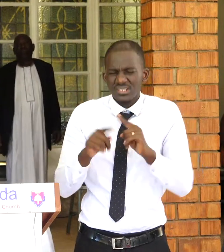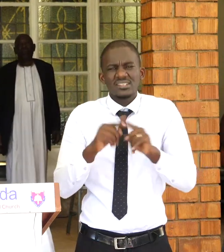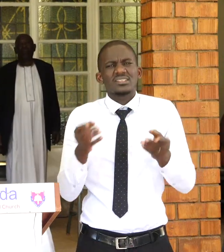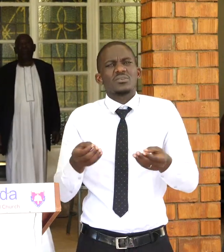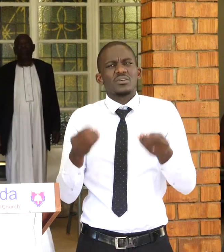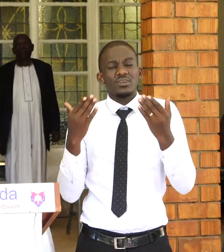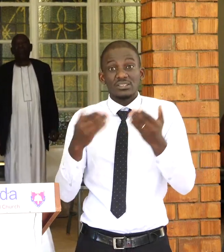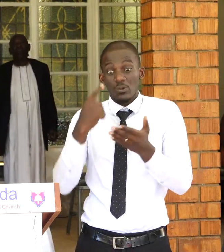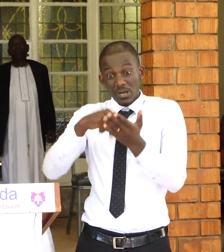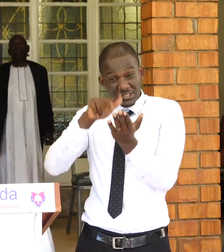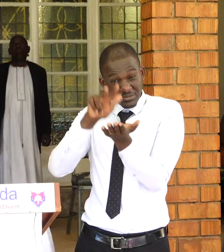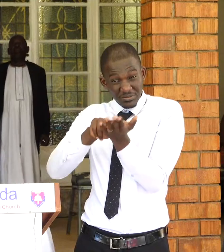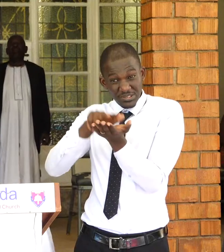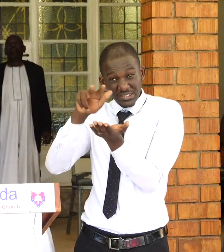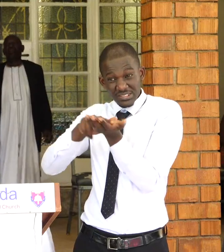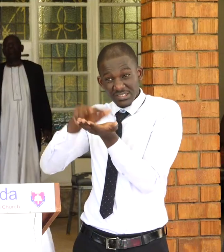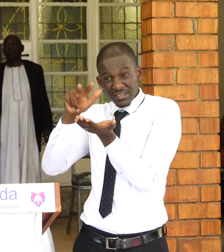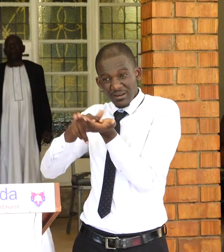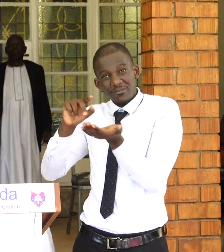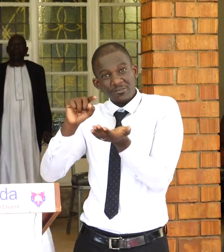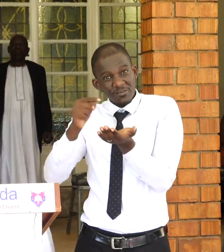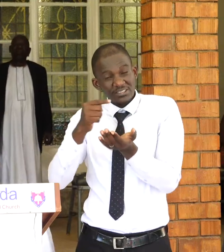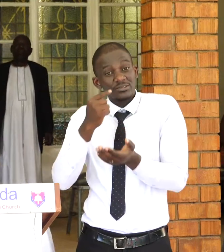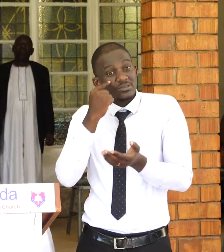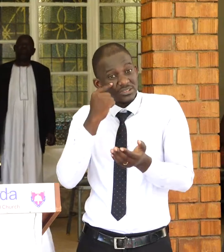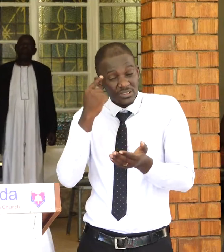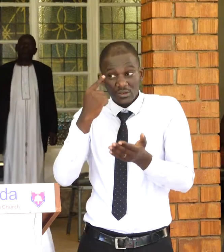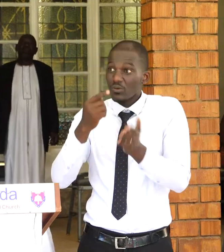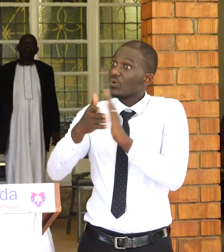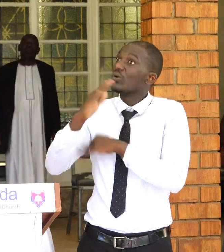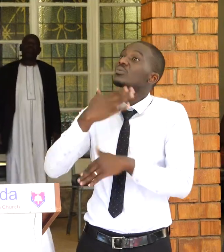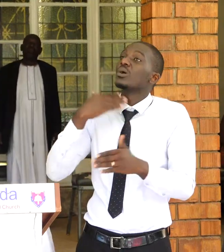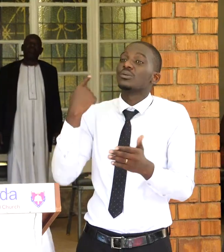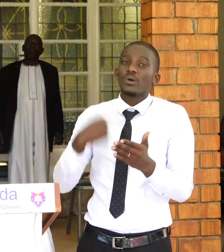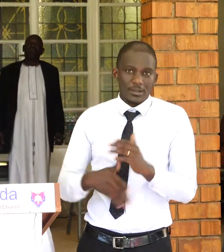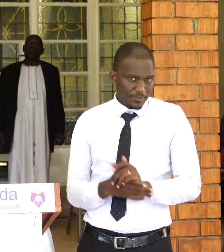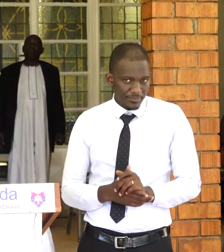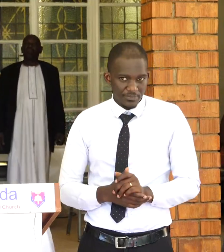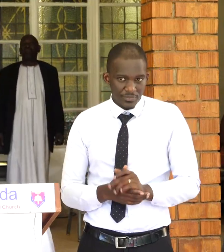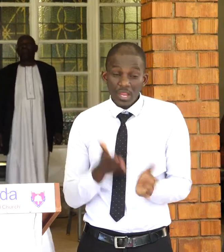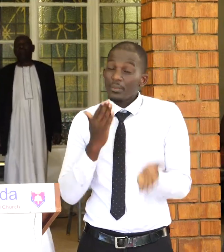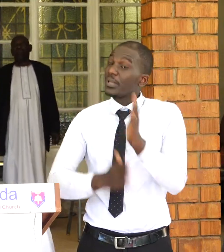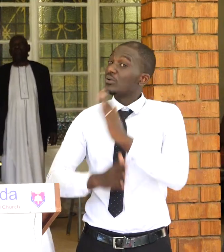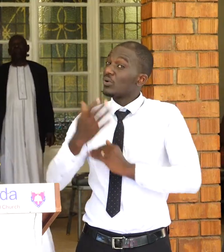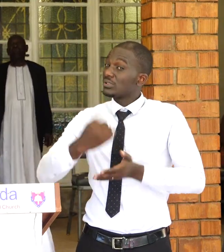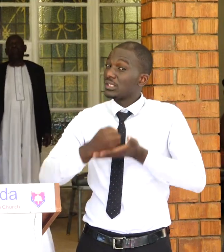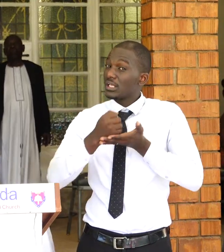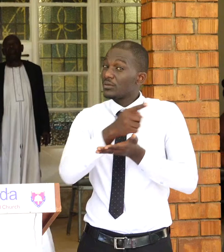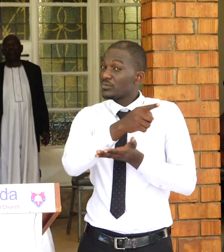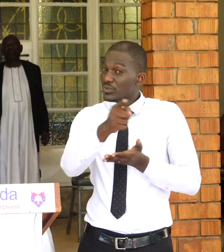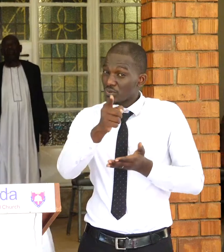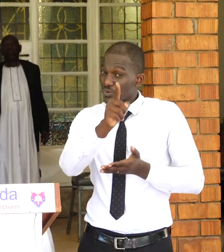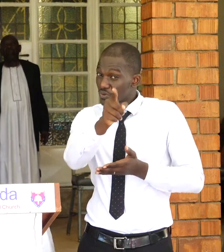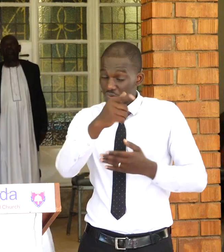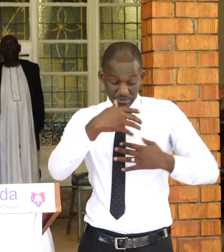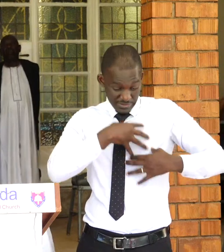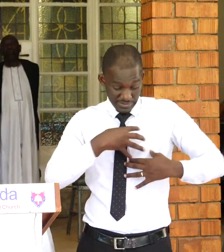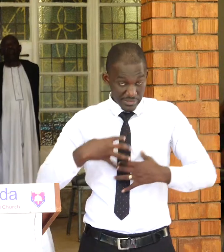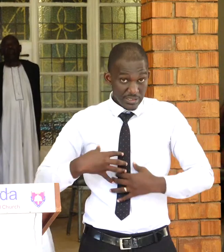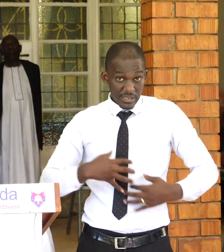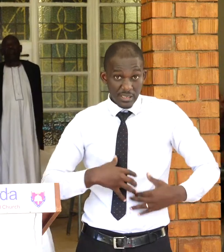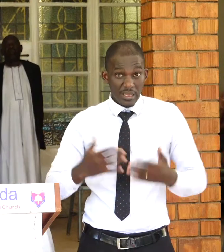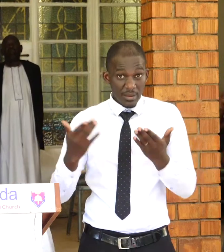bye muyisa musooka kutunuulira kyayagala. Katonda abayambe mwabali mu magye g'eggwanga lino, mwabali mu